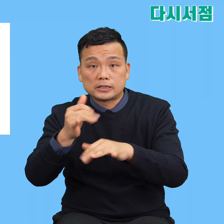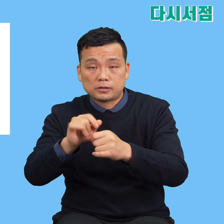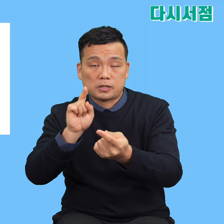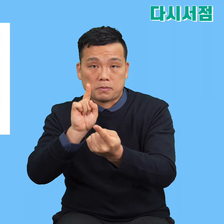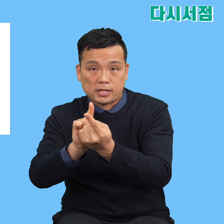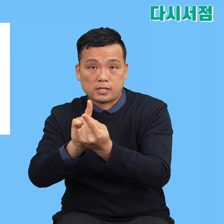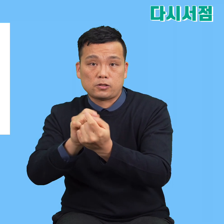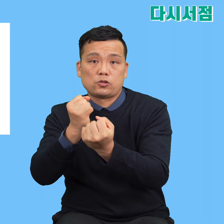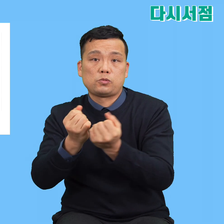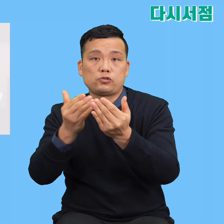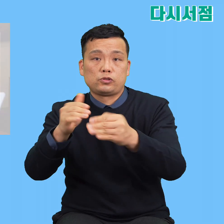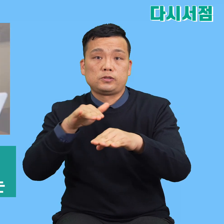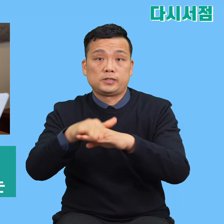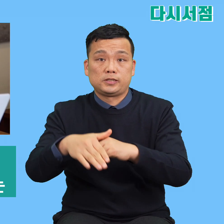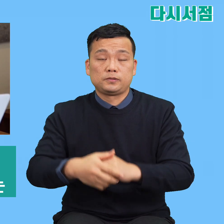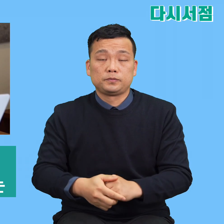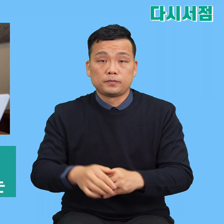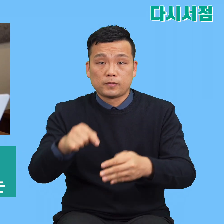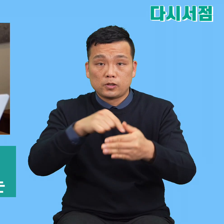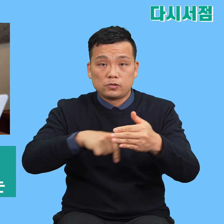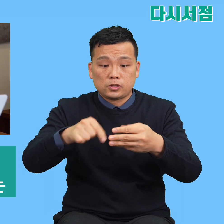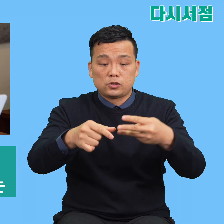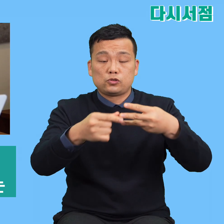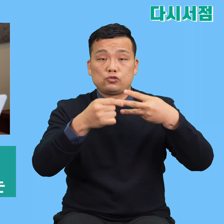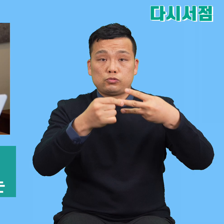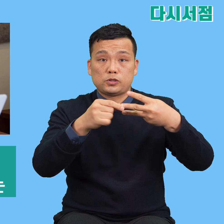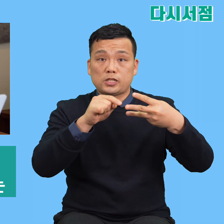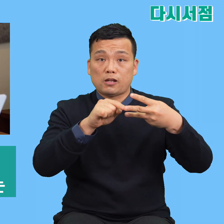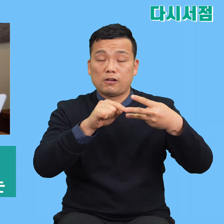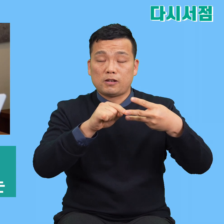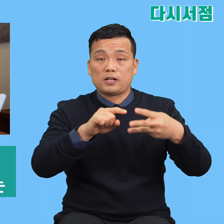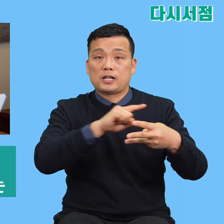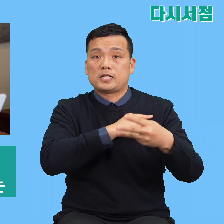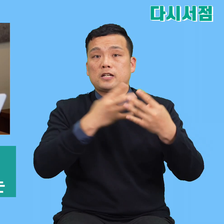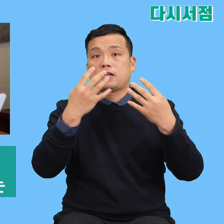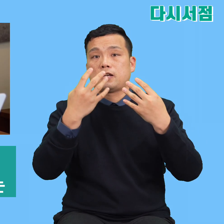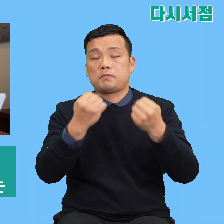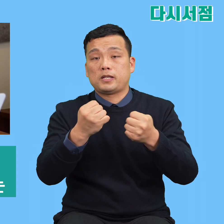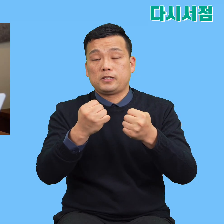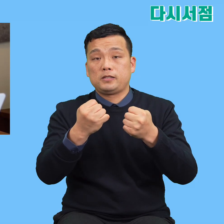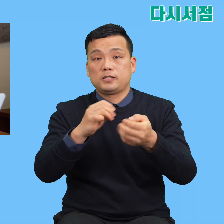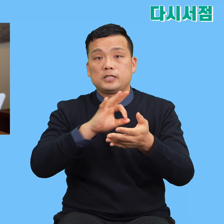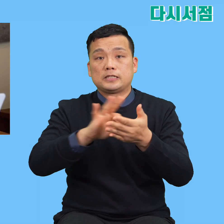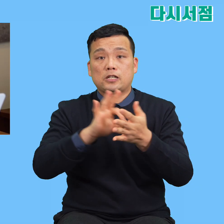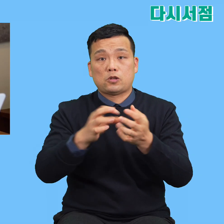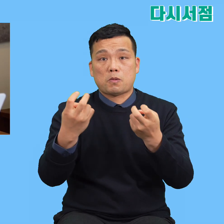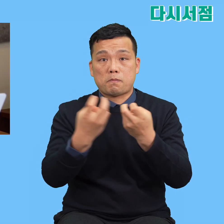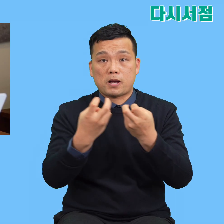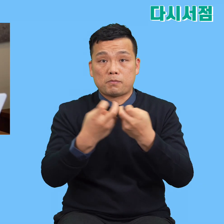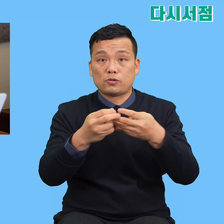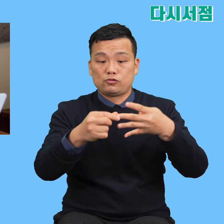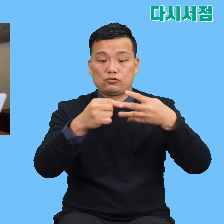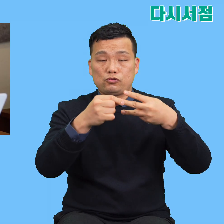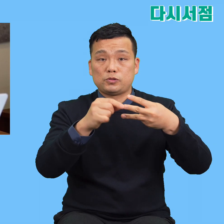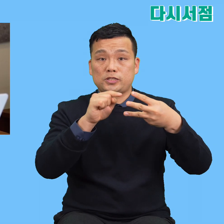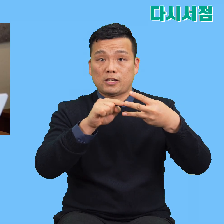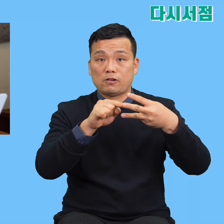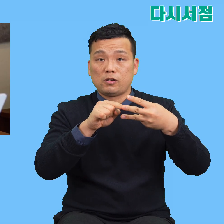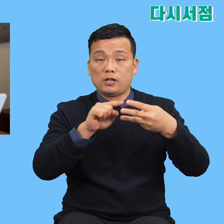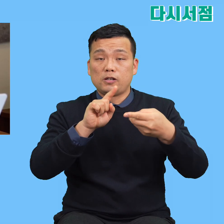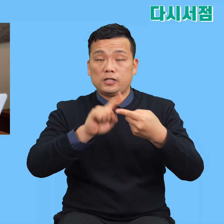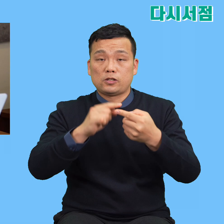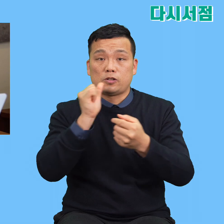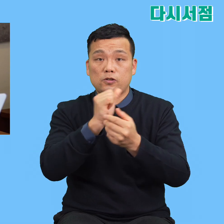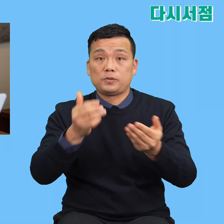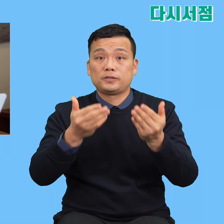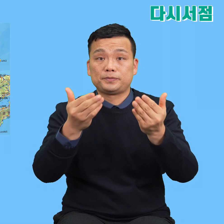있습니다. 그중 독립출판에서 가장 많은 방법으로 꼽히는 독립서점 입고 방법에 대해